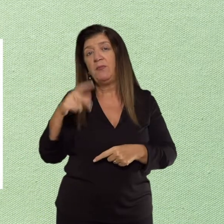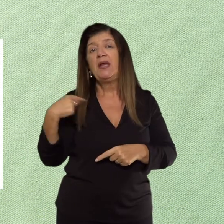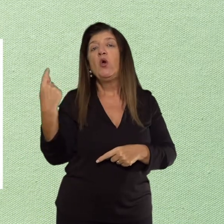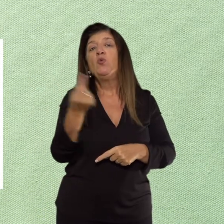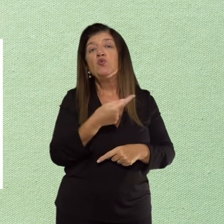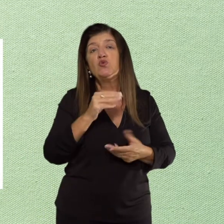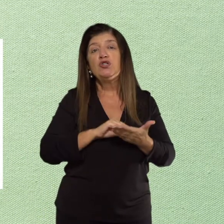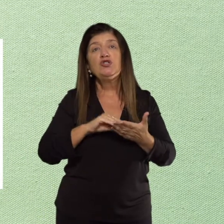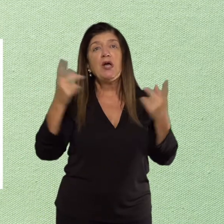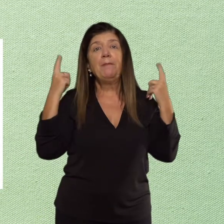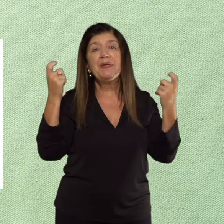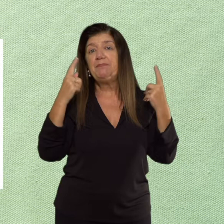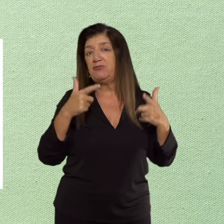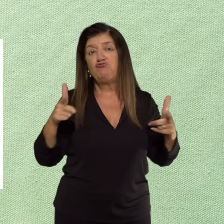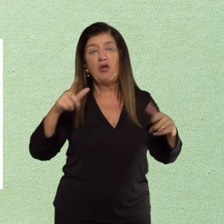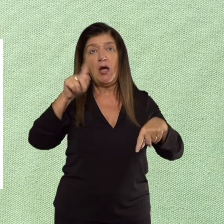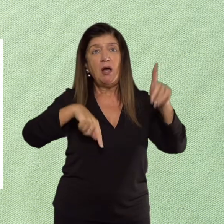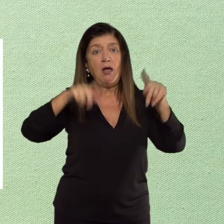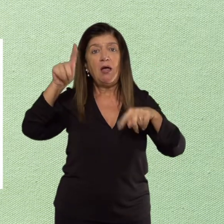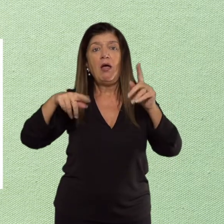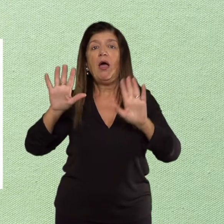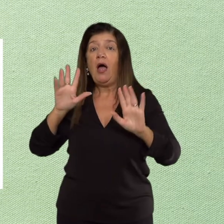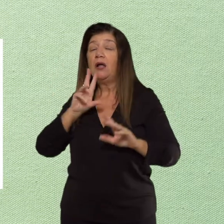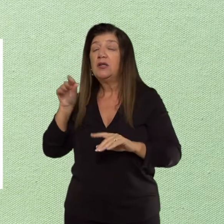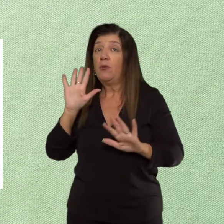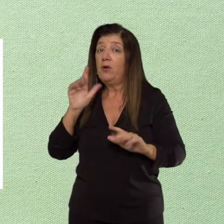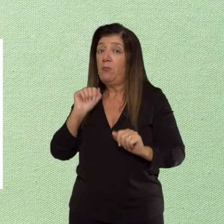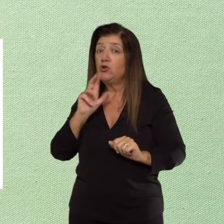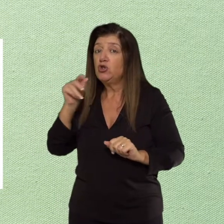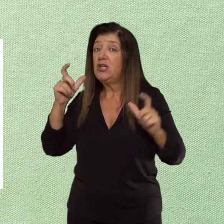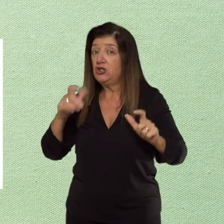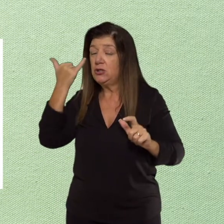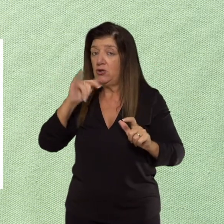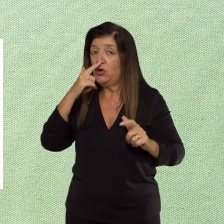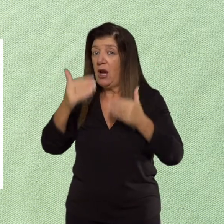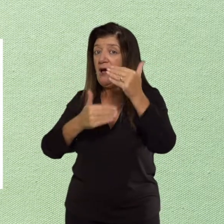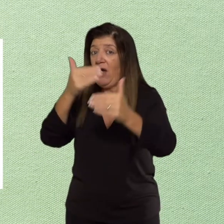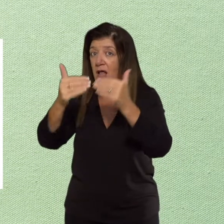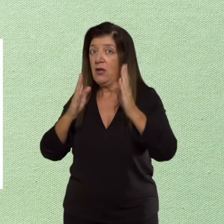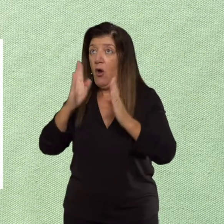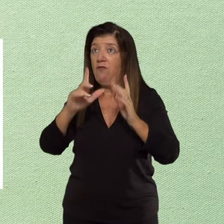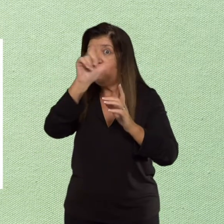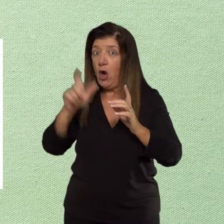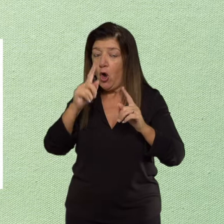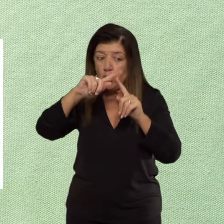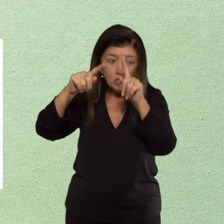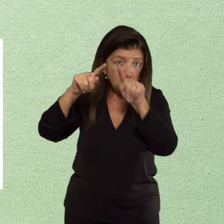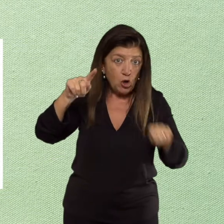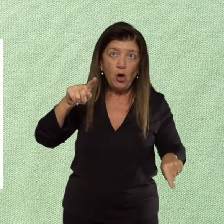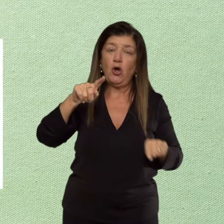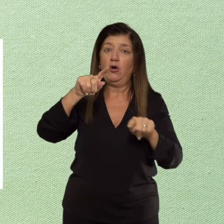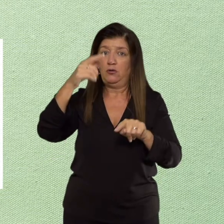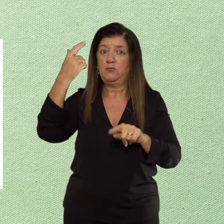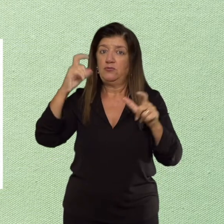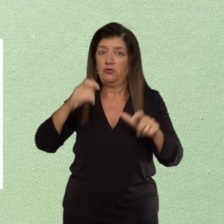sarebbe una lo bella so, iniziativa. Però Torino è abbastanza all'avanguardia. Noi abbiamo più o meno all'incirca un